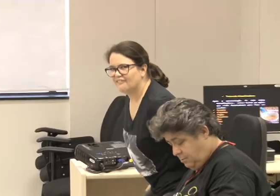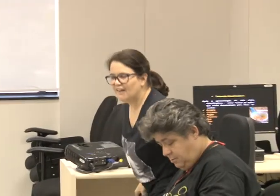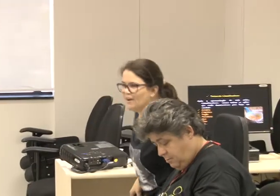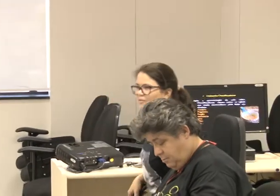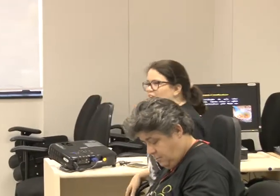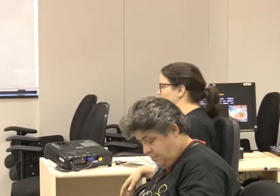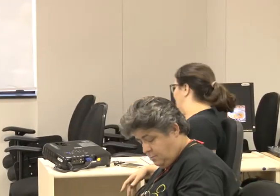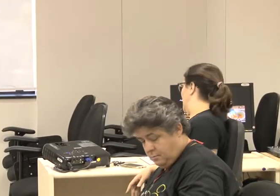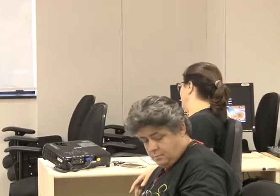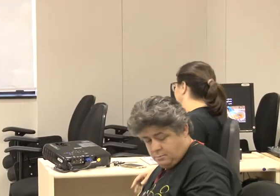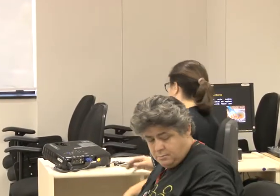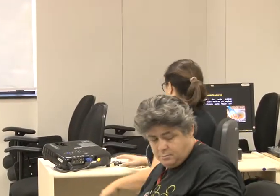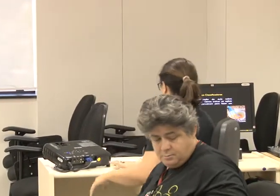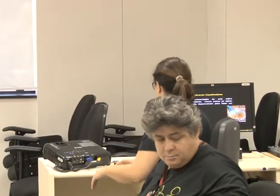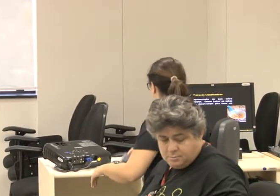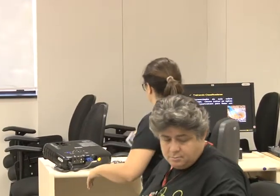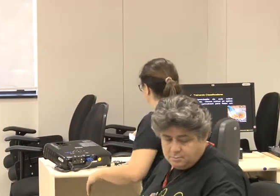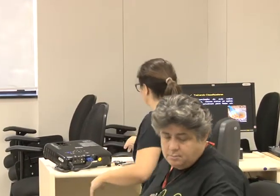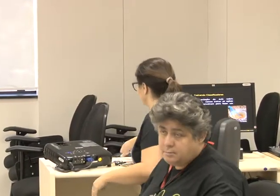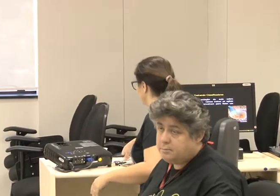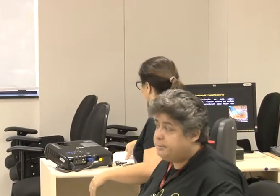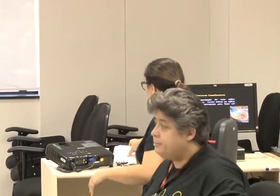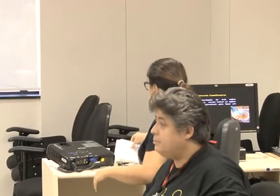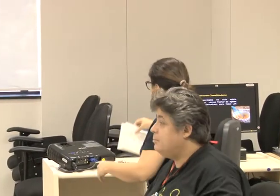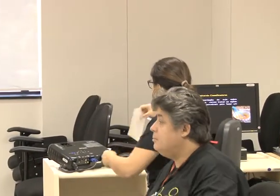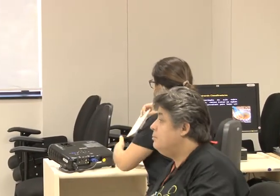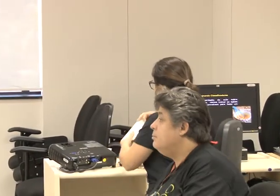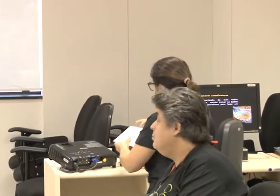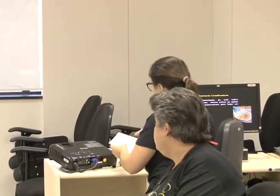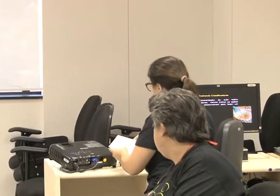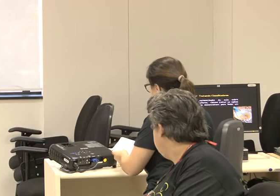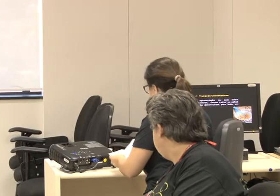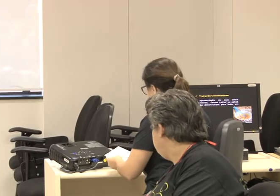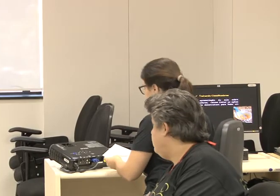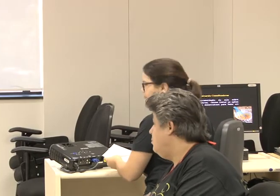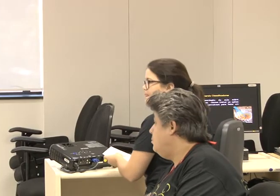Vamos, vamos, vamos. Quem próximo?